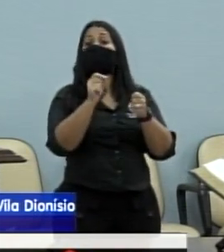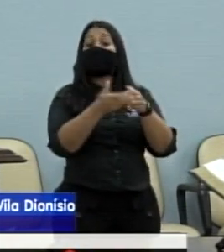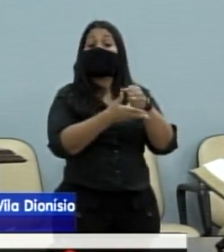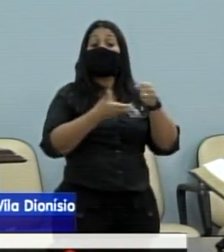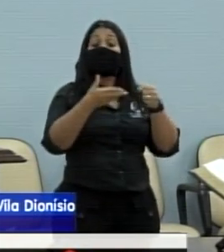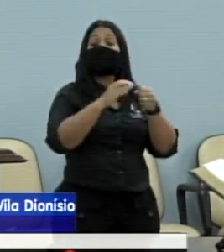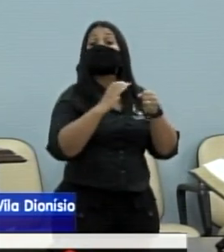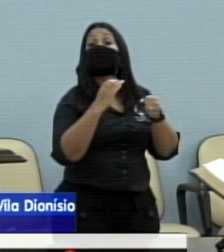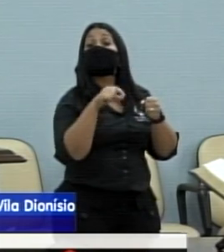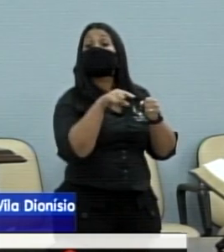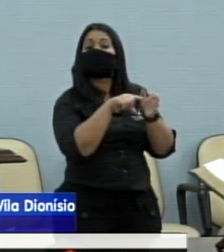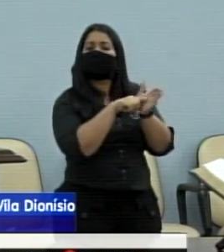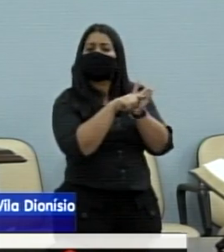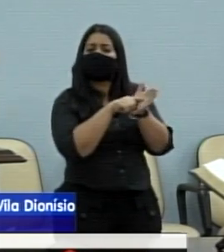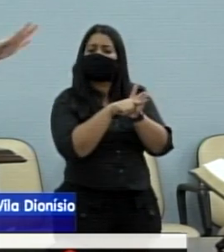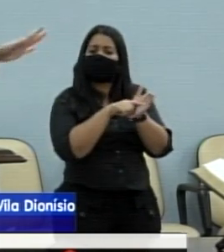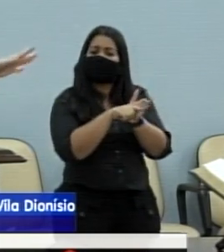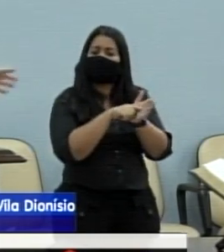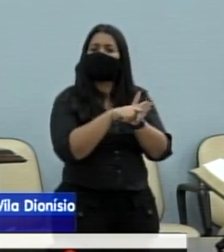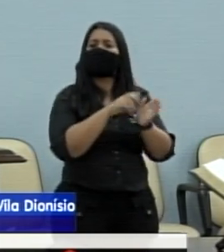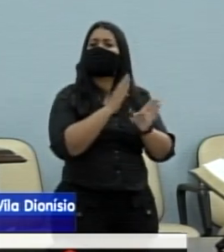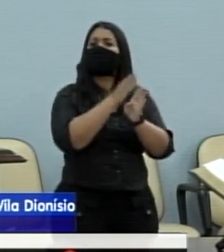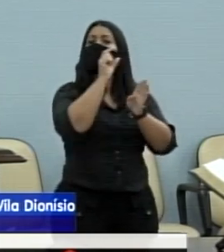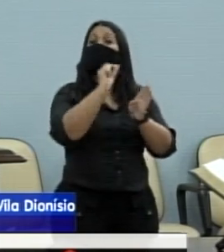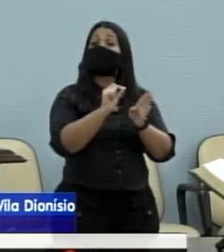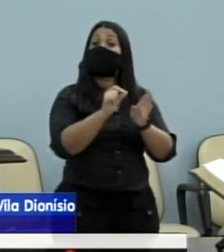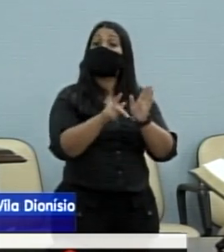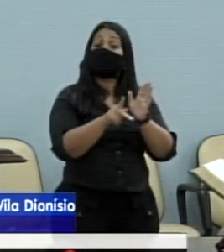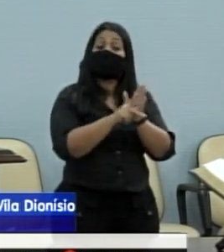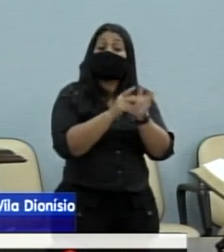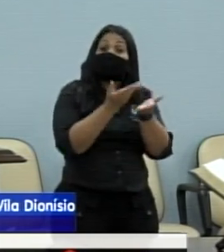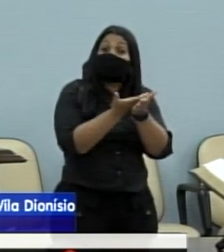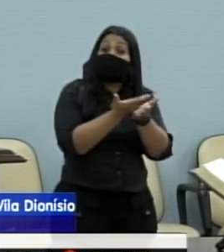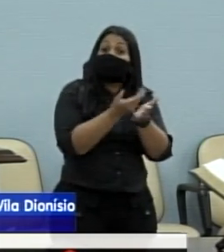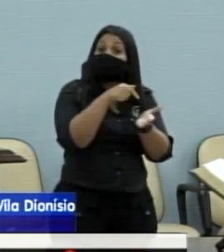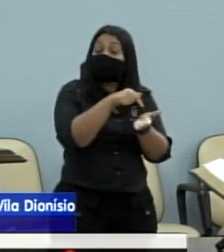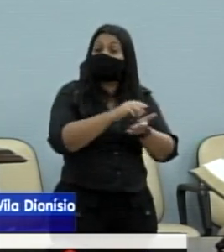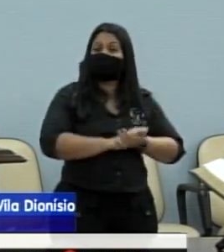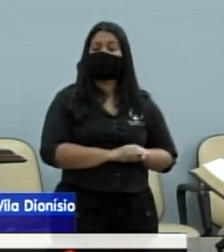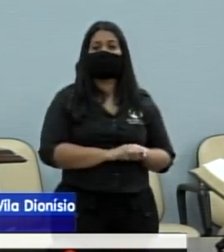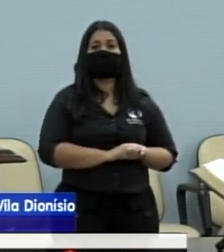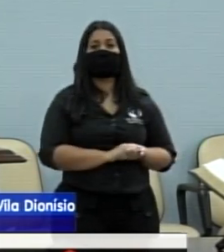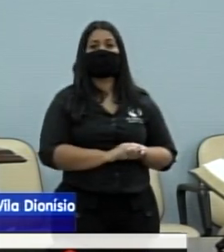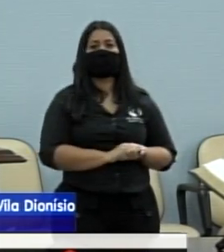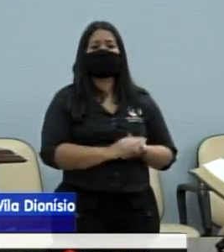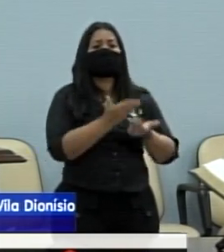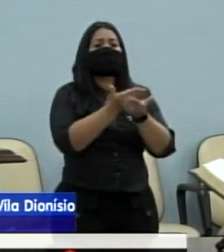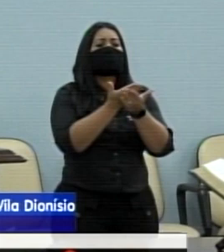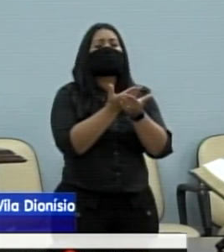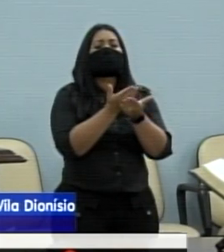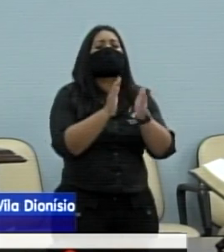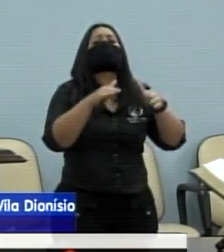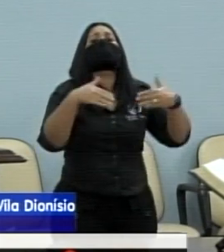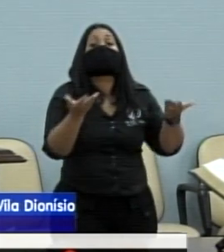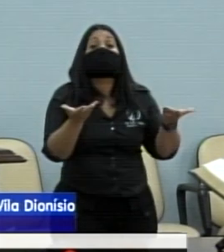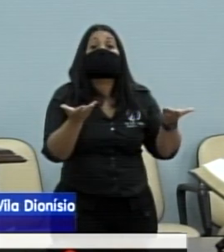na ciência. Decisão técnica, saiu no Diário da Região. Em qual estudo?